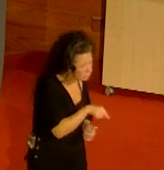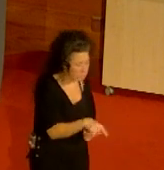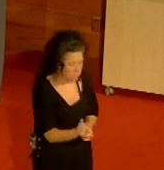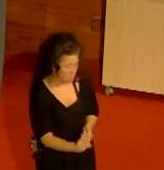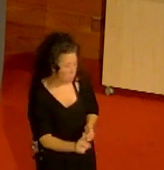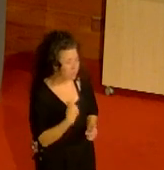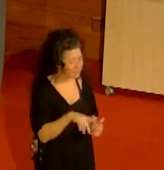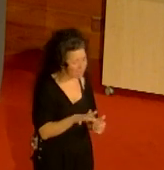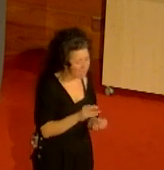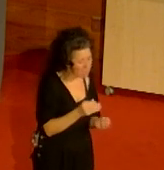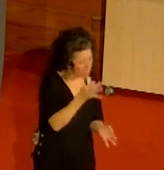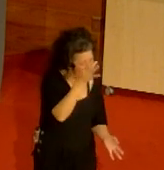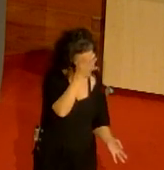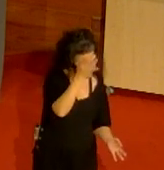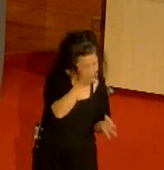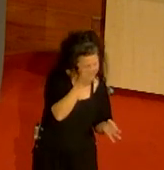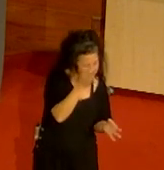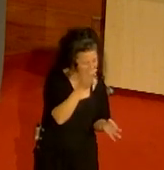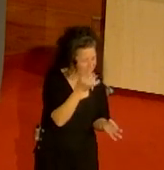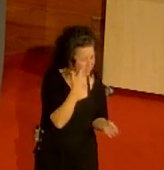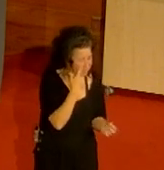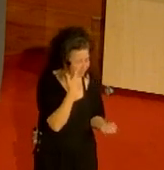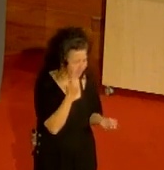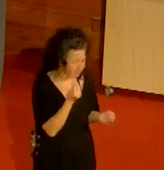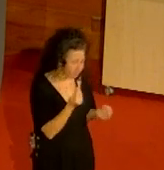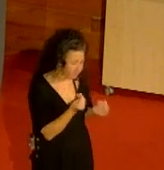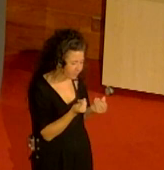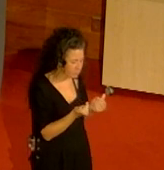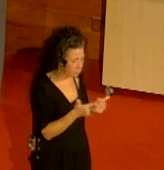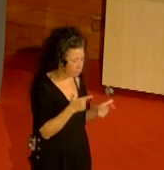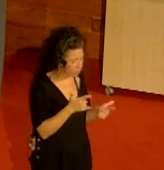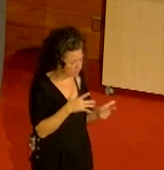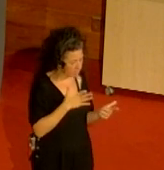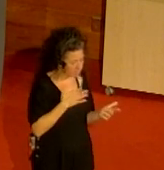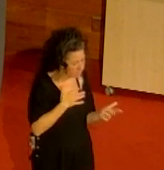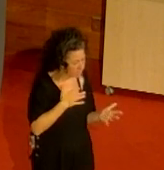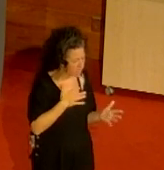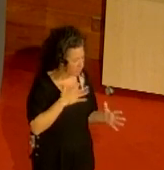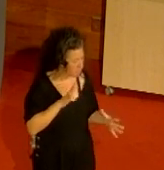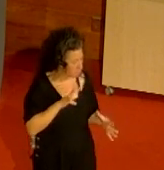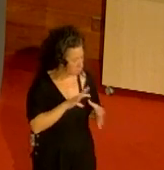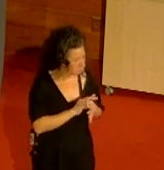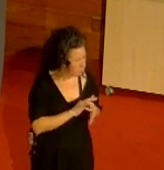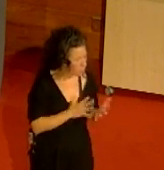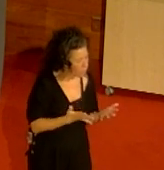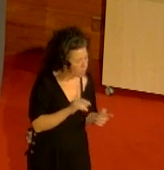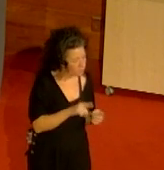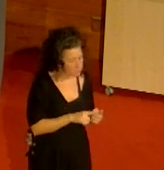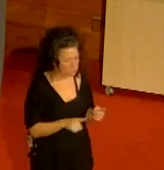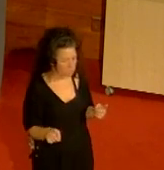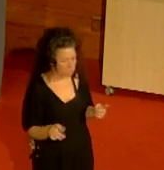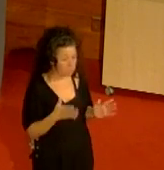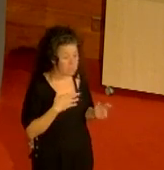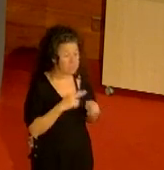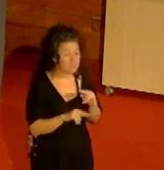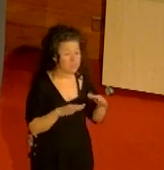vas captando esos matices, captando lo que más va acorde con tu sensibilidad también, etcétera, ¿no? Pero claro, mi respuesta sería